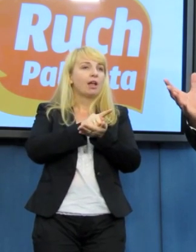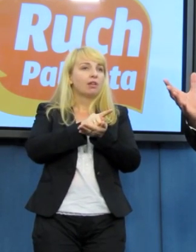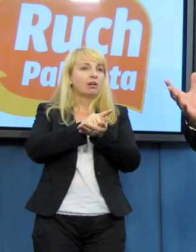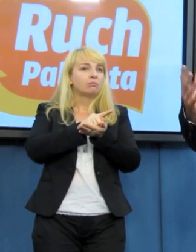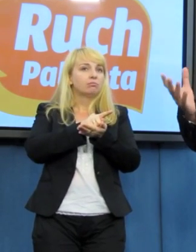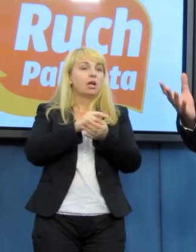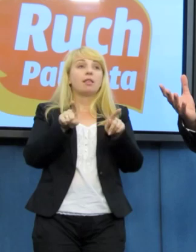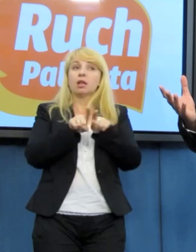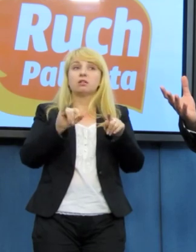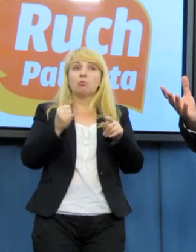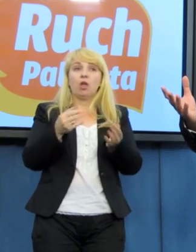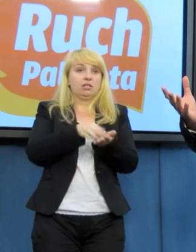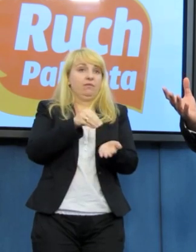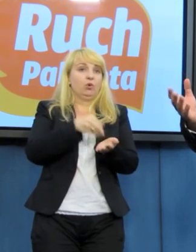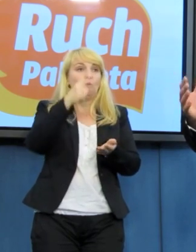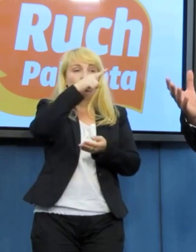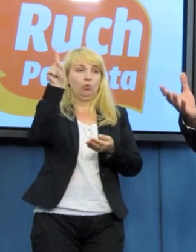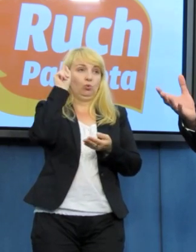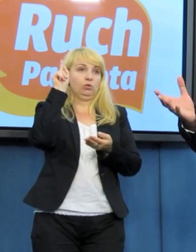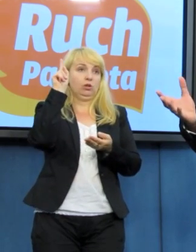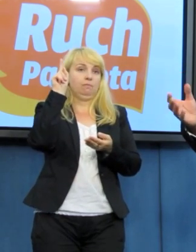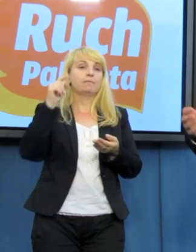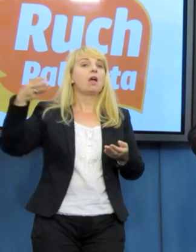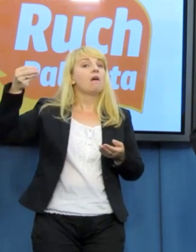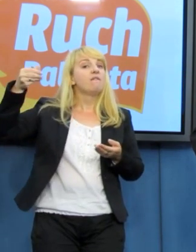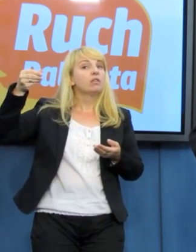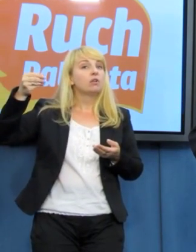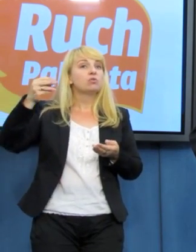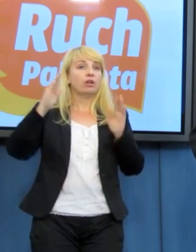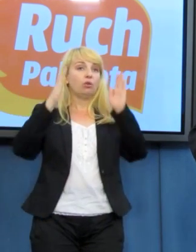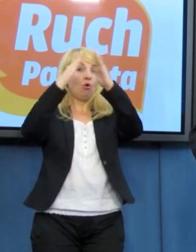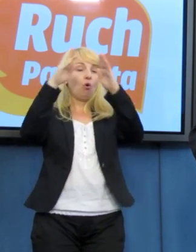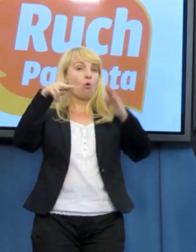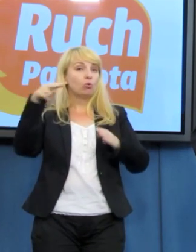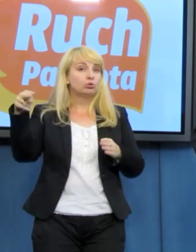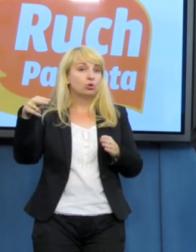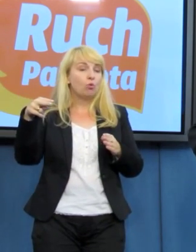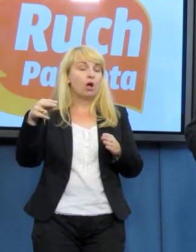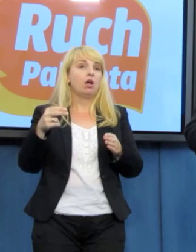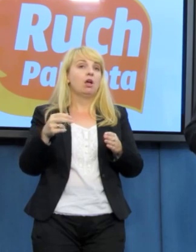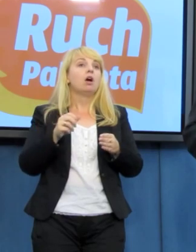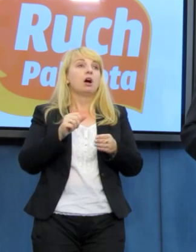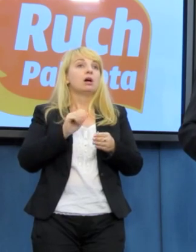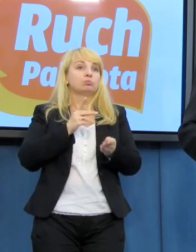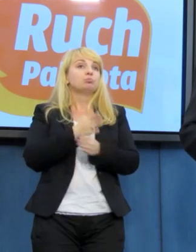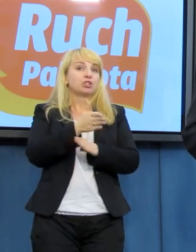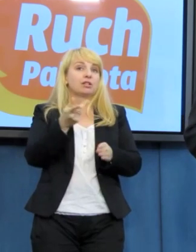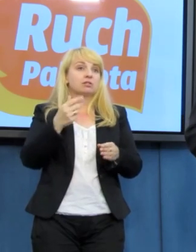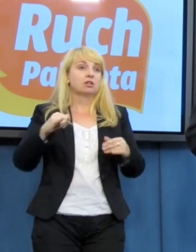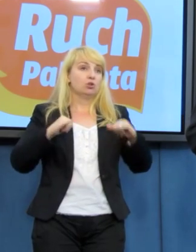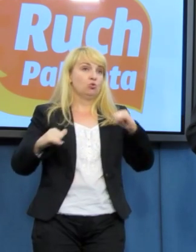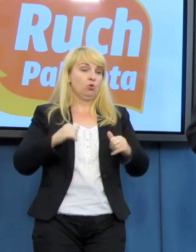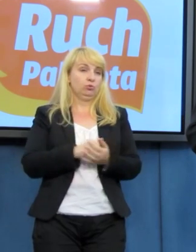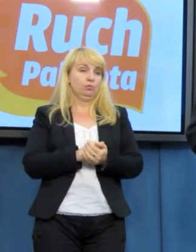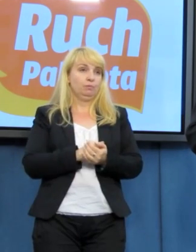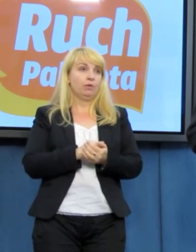opłacanie, finansowanie kościoła w tym aspekcie przez państwo, że ci duchowni, którzy są przyporządkowani do parafii,